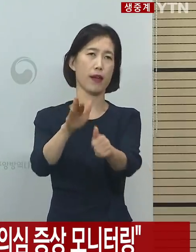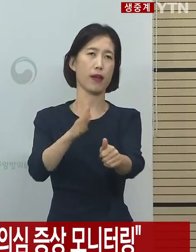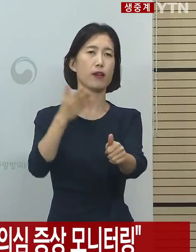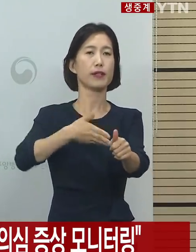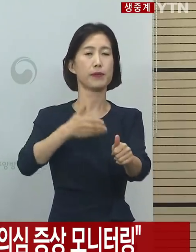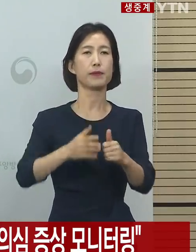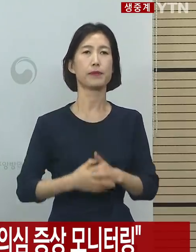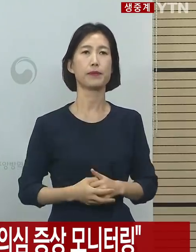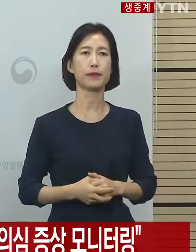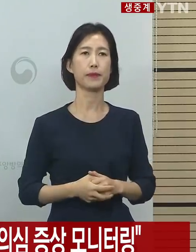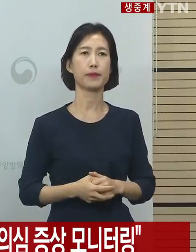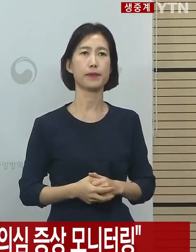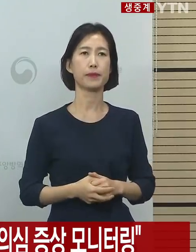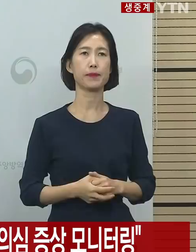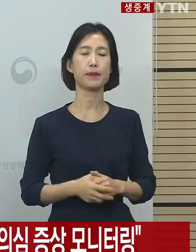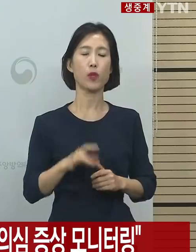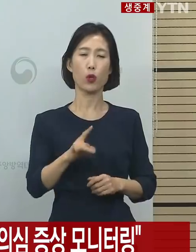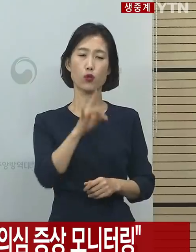바랍니다.